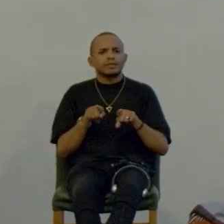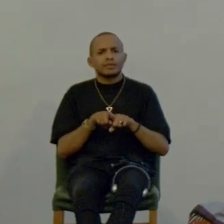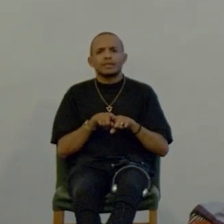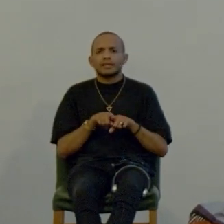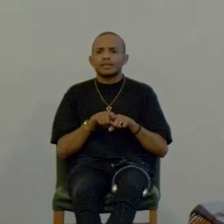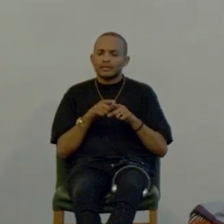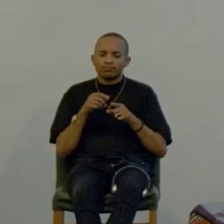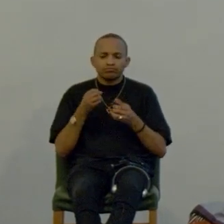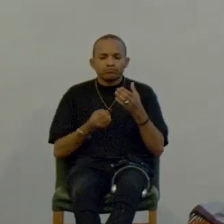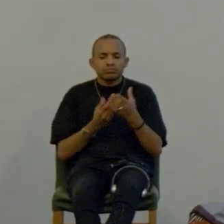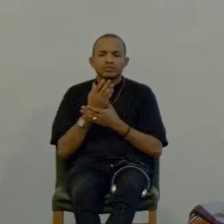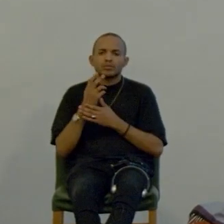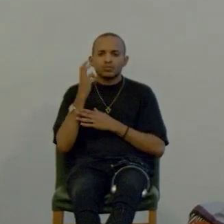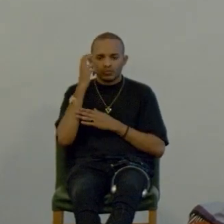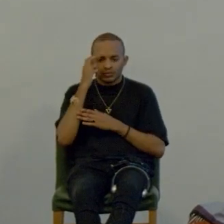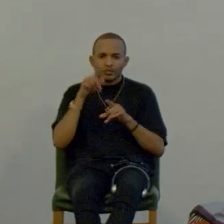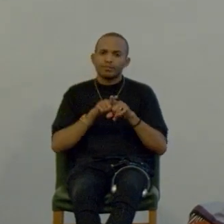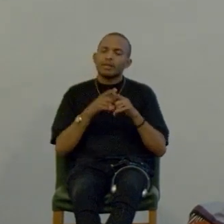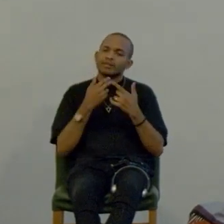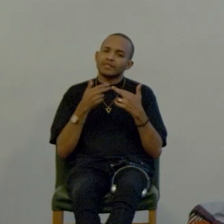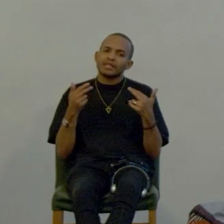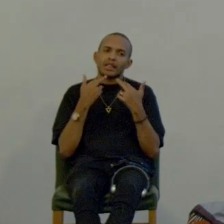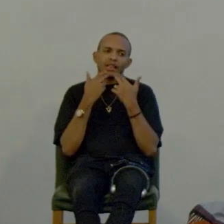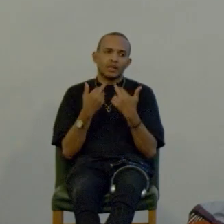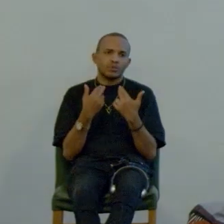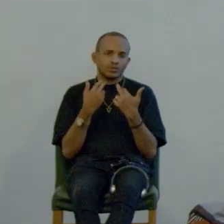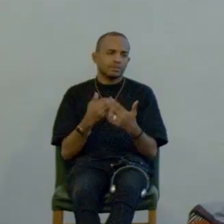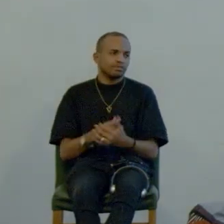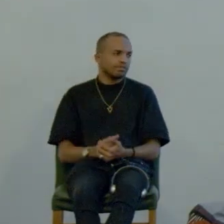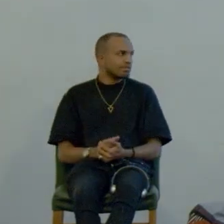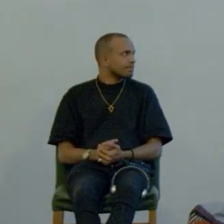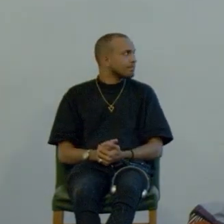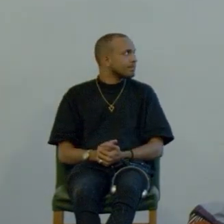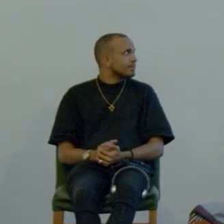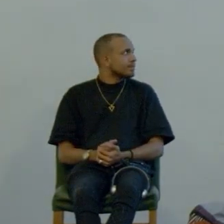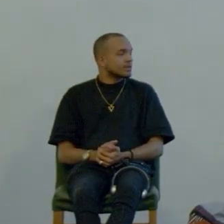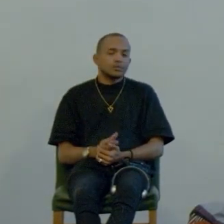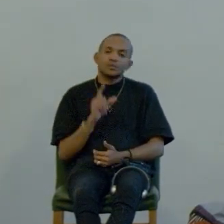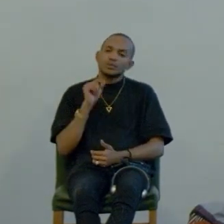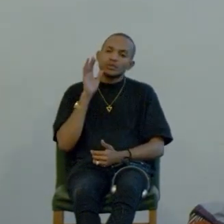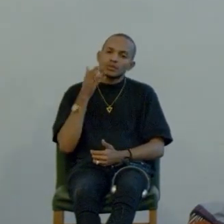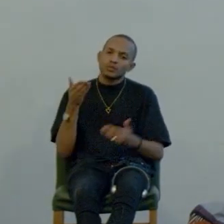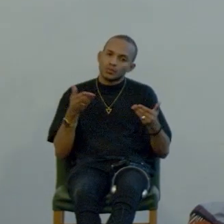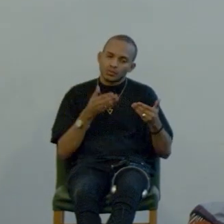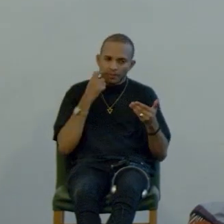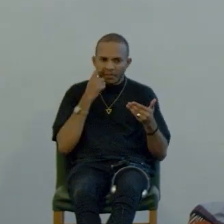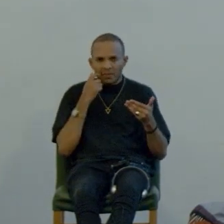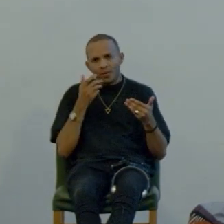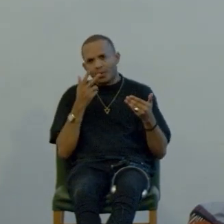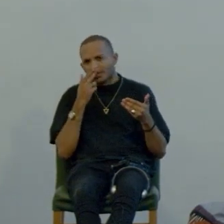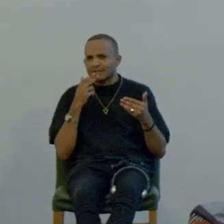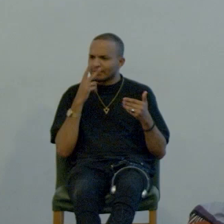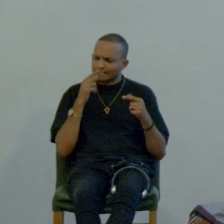e produção de diversidade cultural e diversidade linguística muito grande. E o que está acontecendo hoje? Eu acho que a gente está vivendo